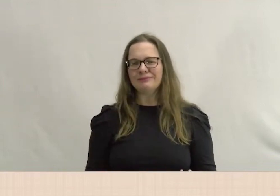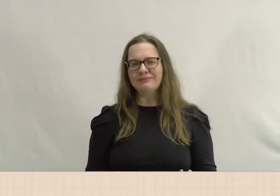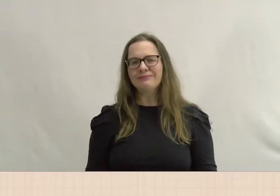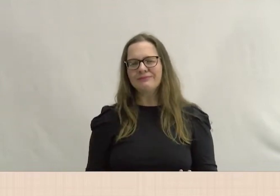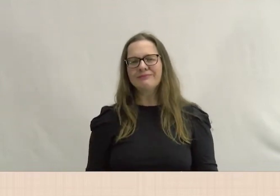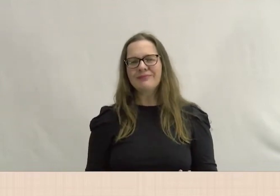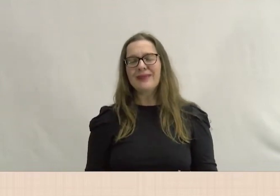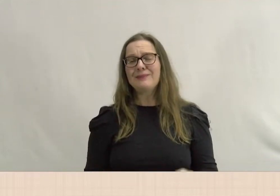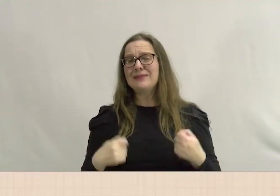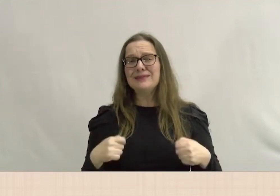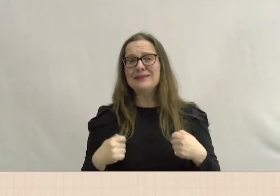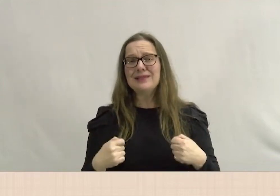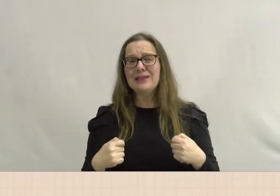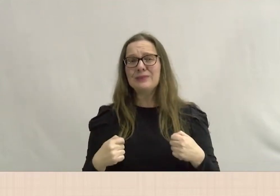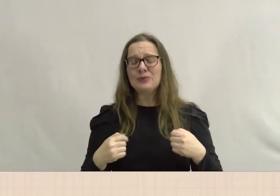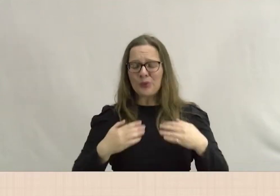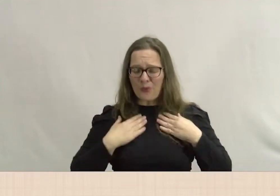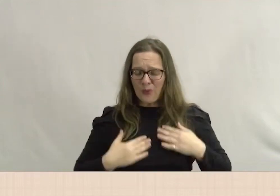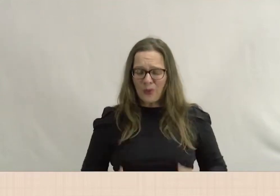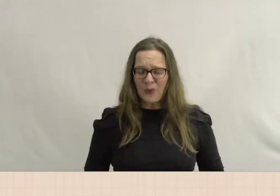Vamos cuidar bem do corpo,